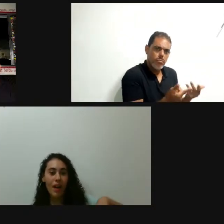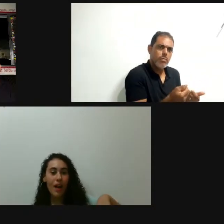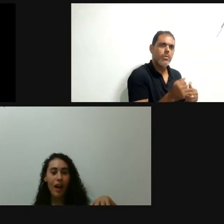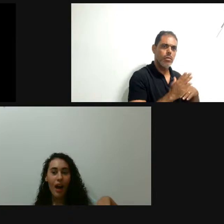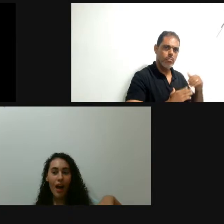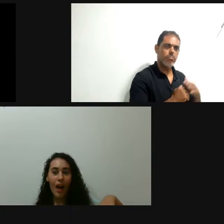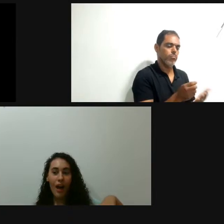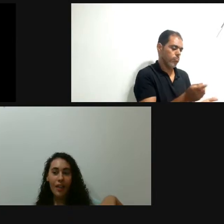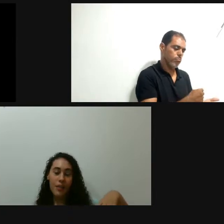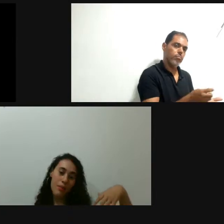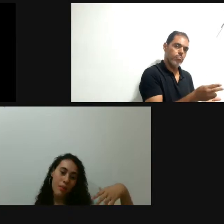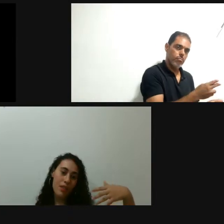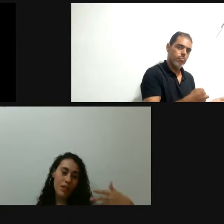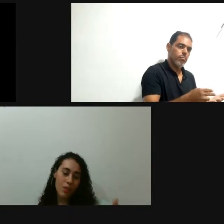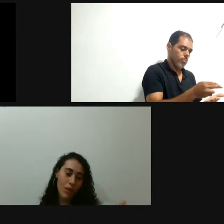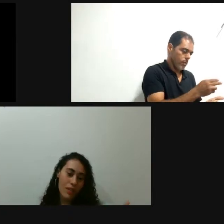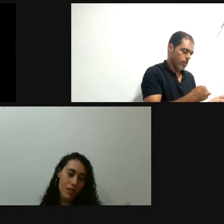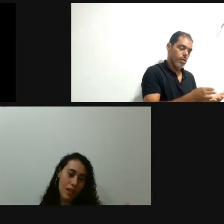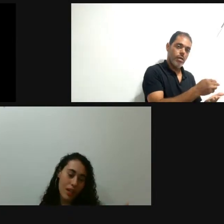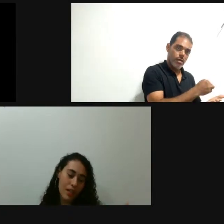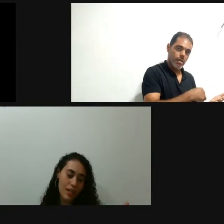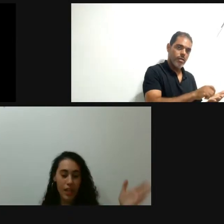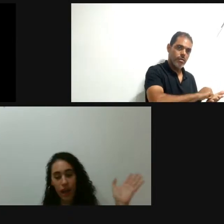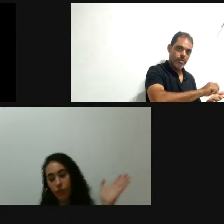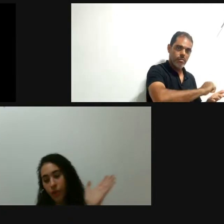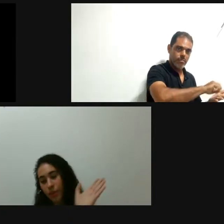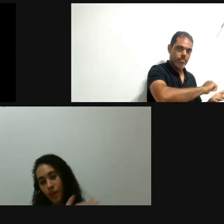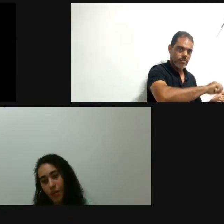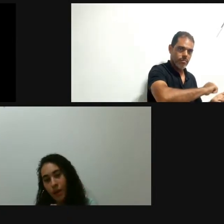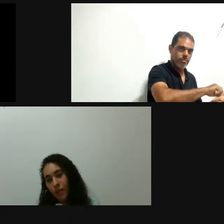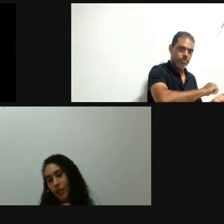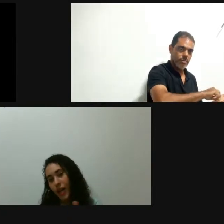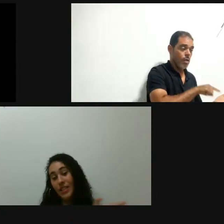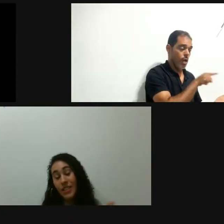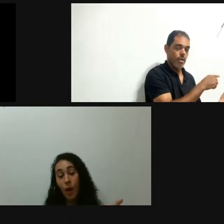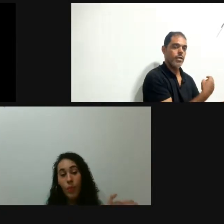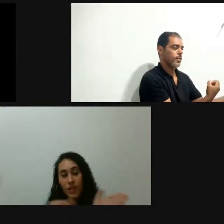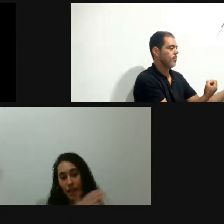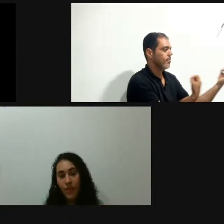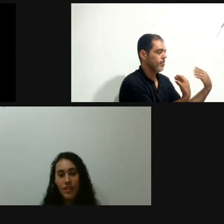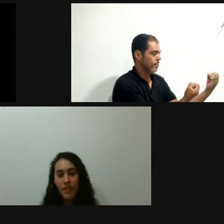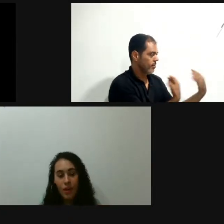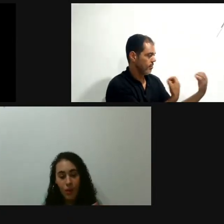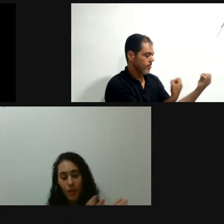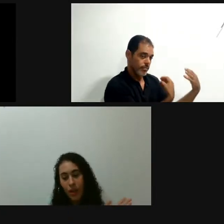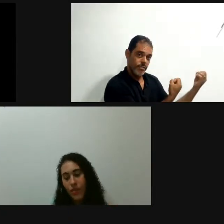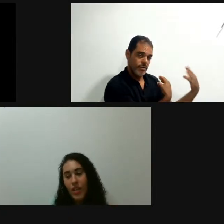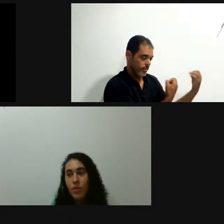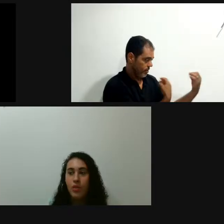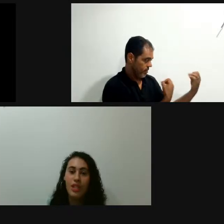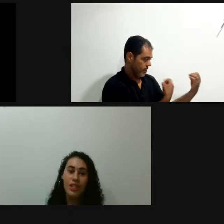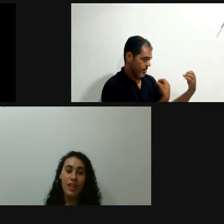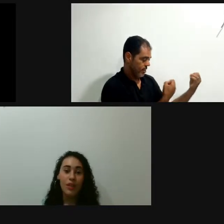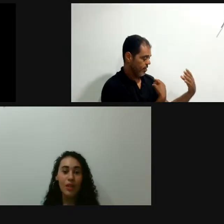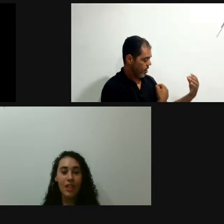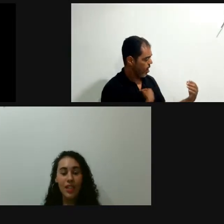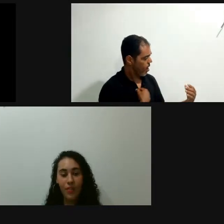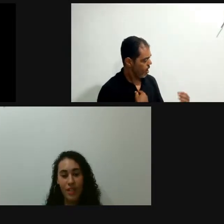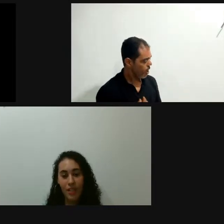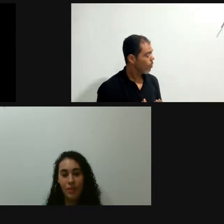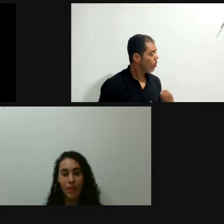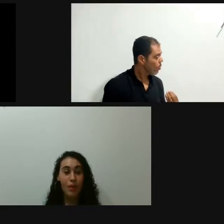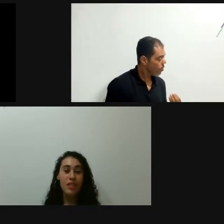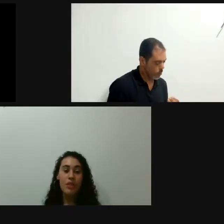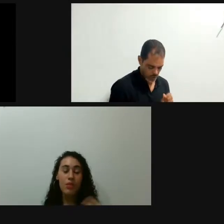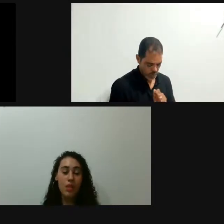começava quem me ensinou a desenhar foi minha irmã, assim, na observação. Via os outros desenhando e queria